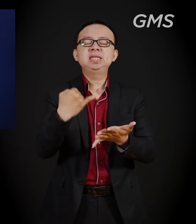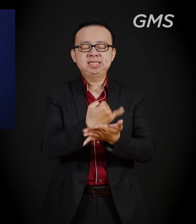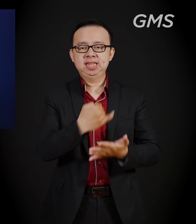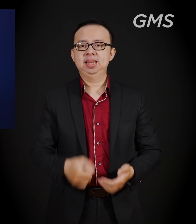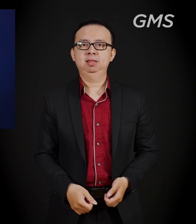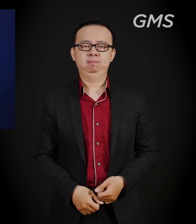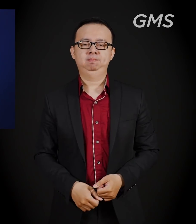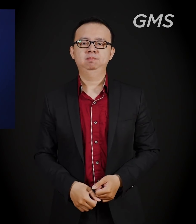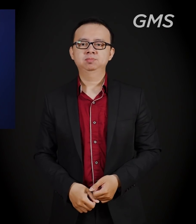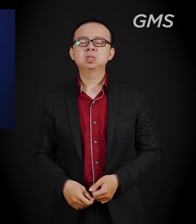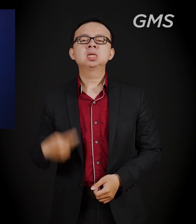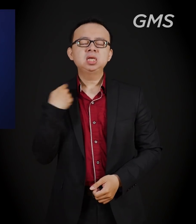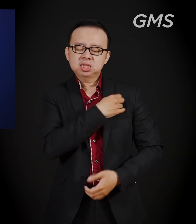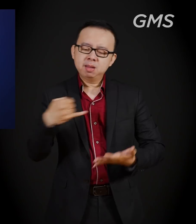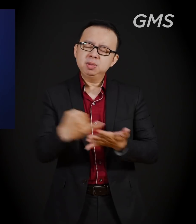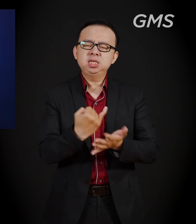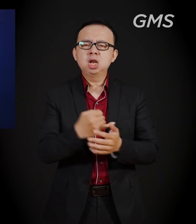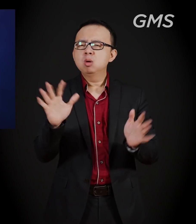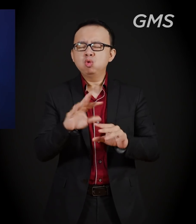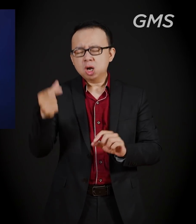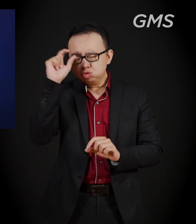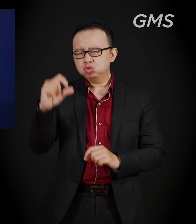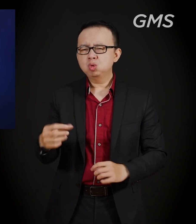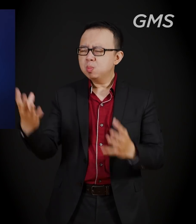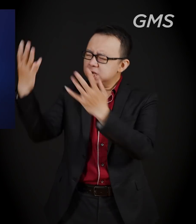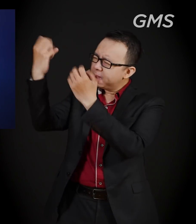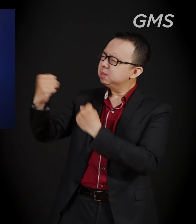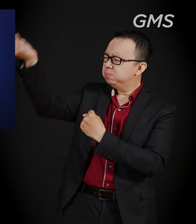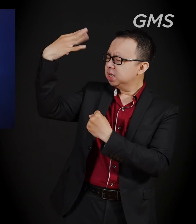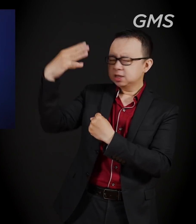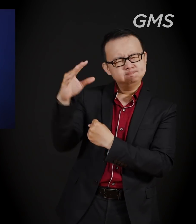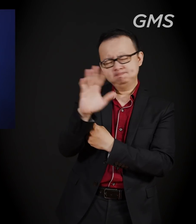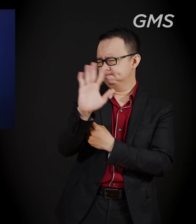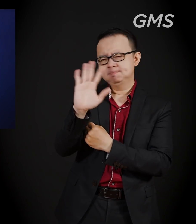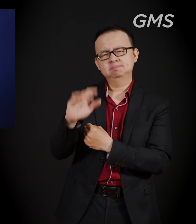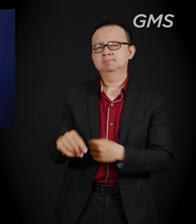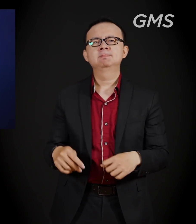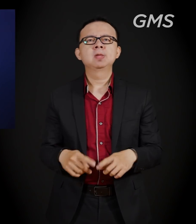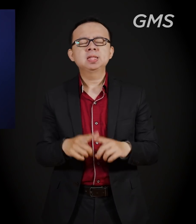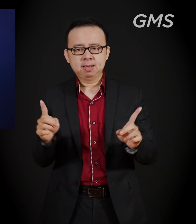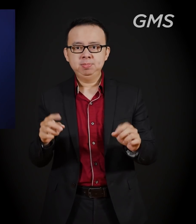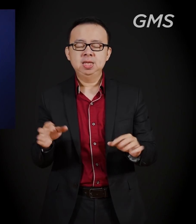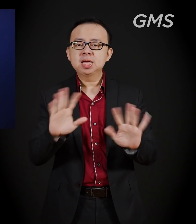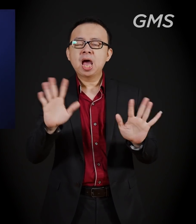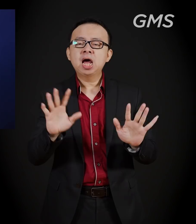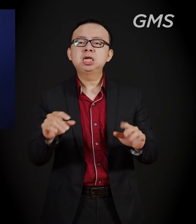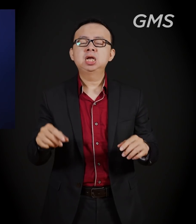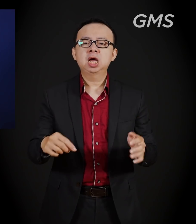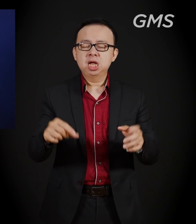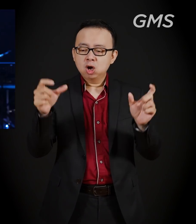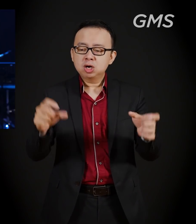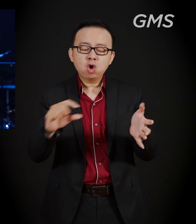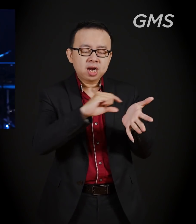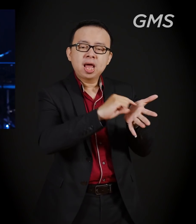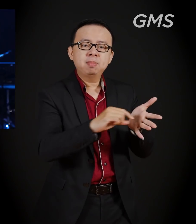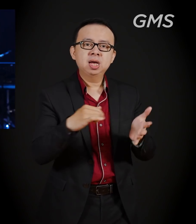Kita menginjil bukan supaya diberkati, tapi kita menginjil karena kita tahu di bawah kolong langit ini tidak ada satu nama lain yang olehnya manusia